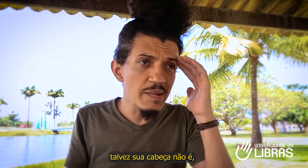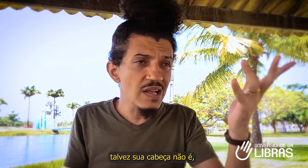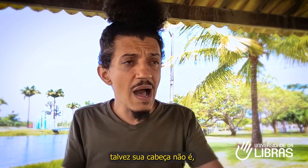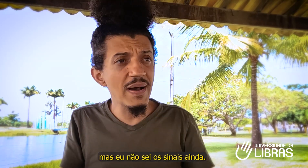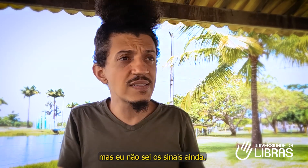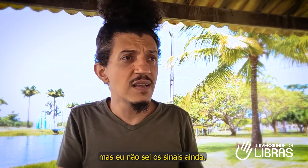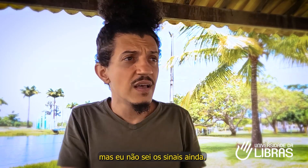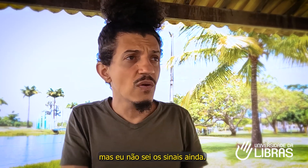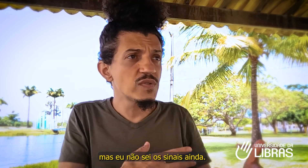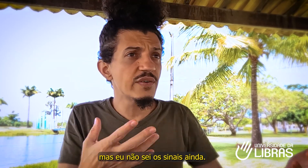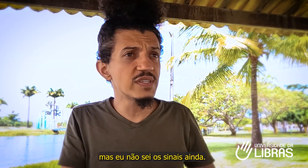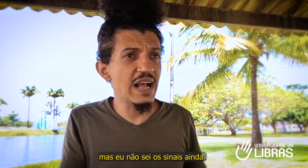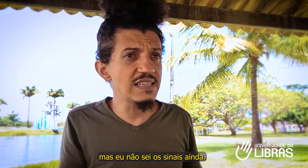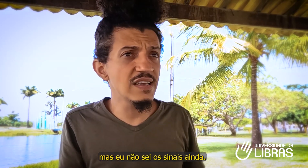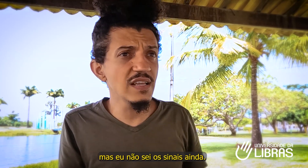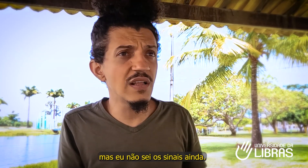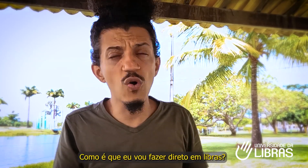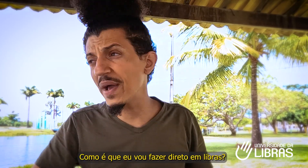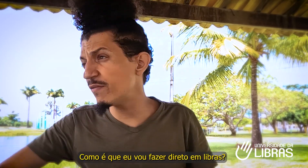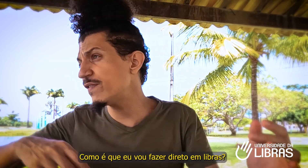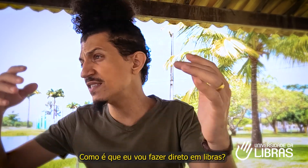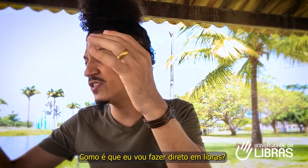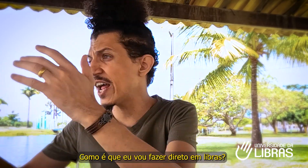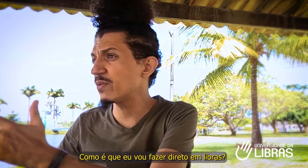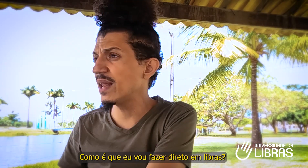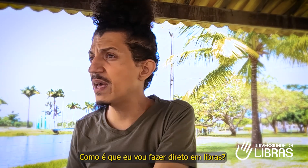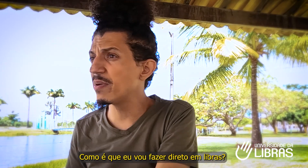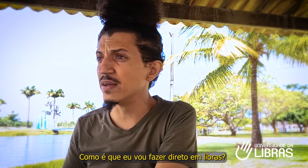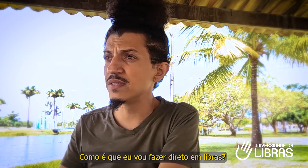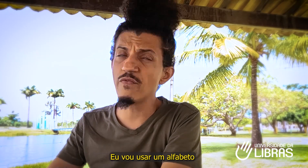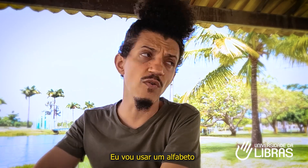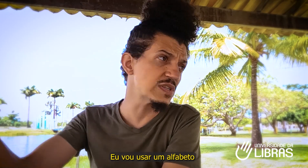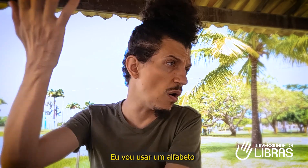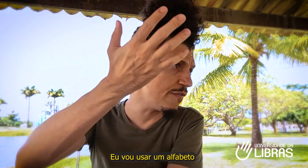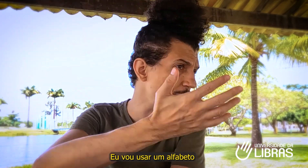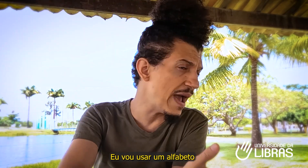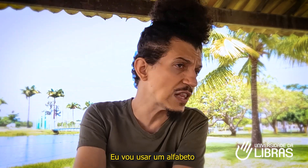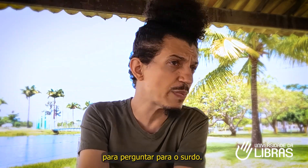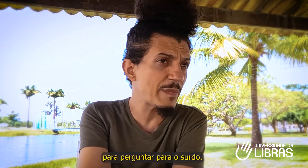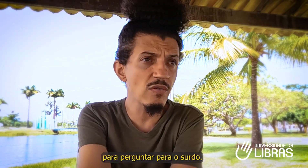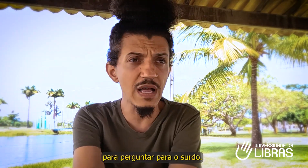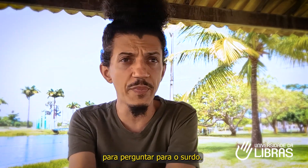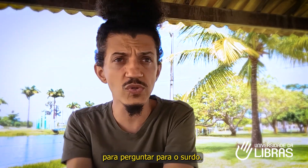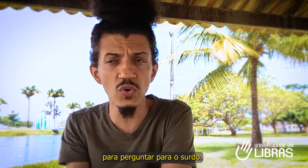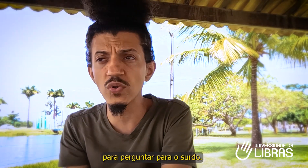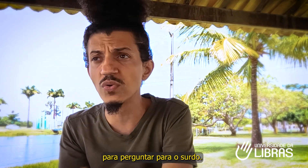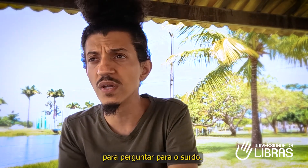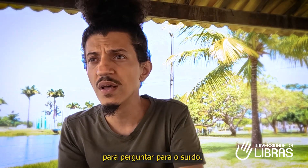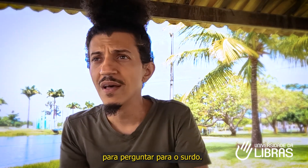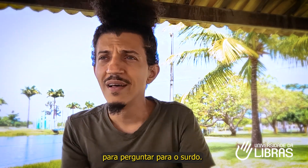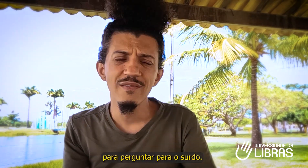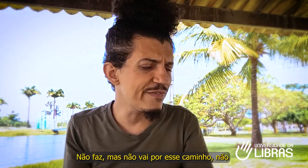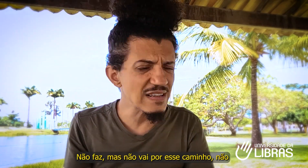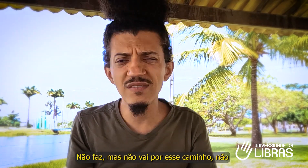cabeça, mas eu não sei os sinais ainda, como é que eu vou fazer direto em Libras? Eu vou usar o alfabeto para perguntar para os surdos. Não faz isso